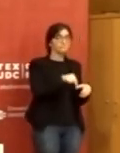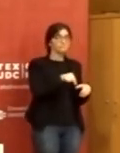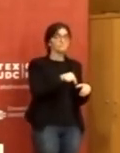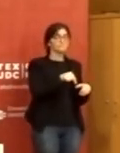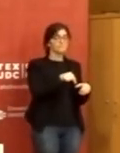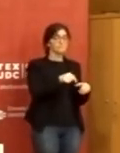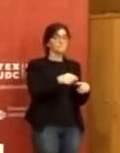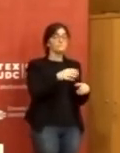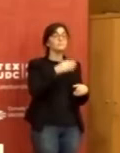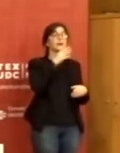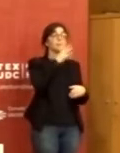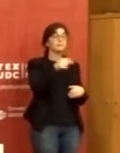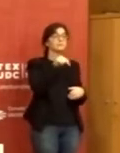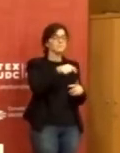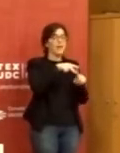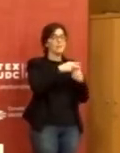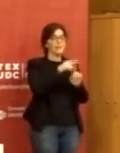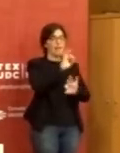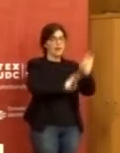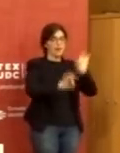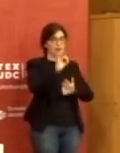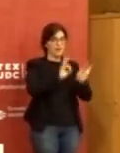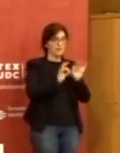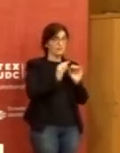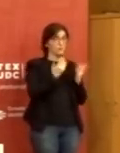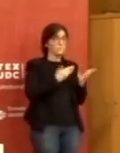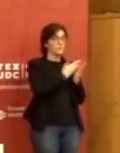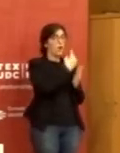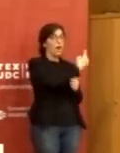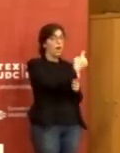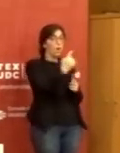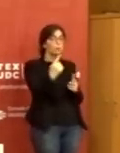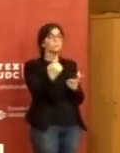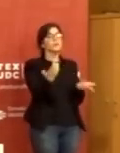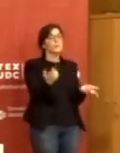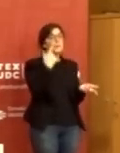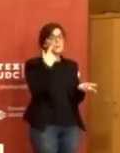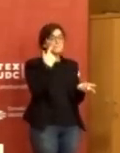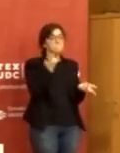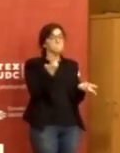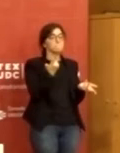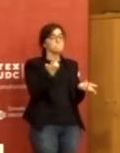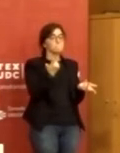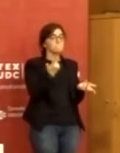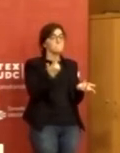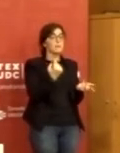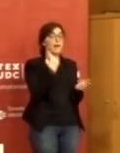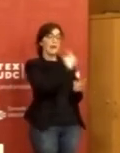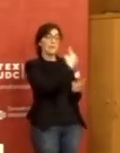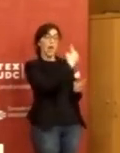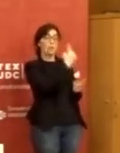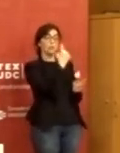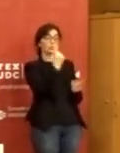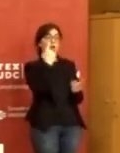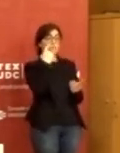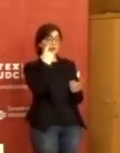hicimos un taller en el que les pedimos a cada uno que escribiese y luego pues hicimos una apuesta en común, cómo